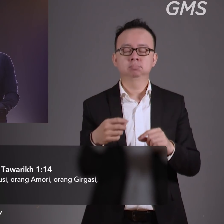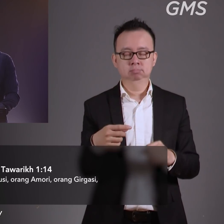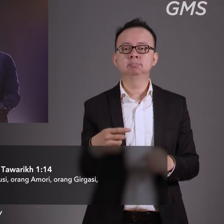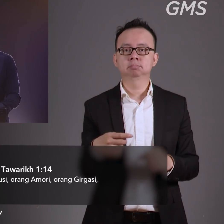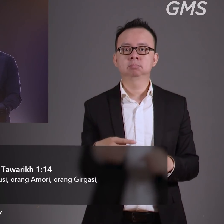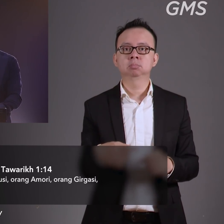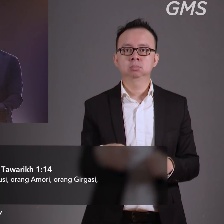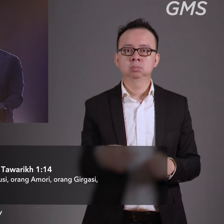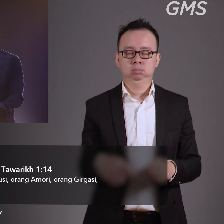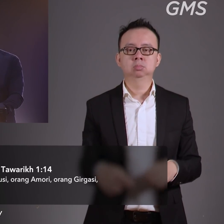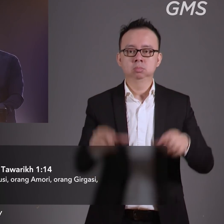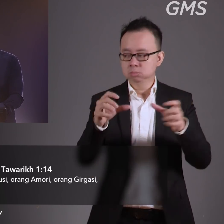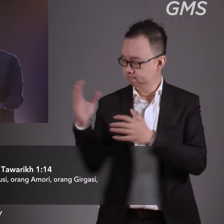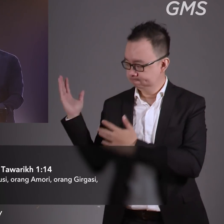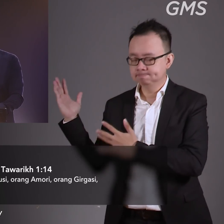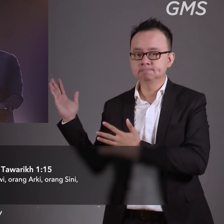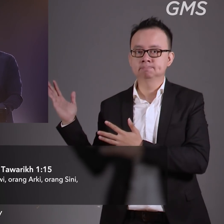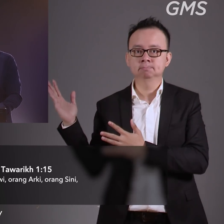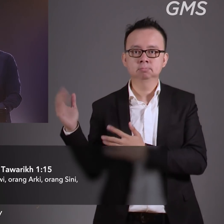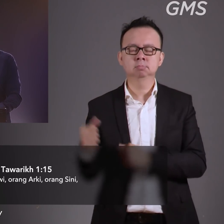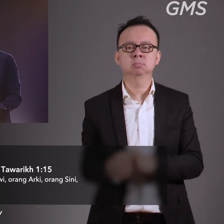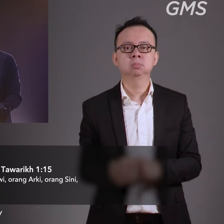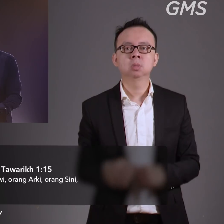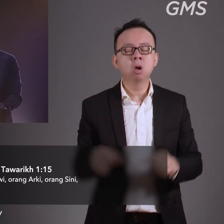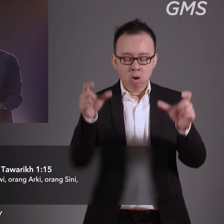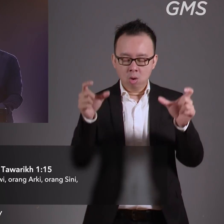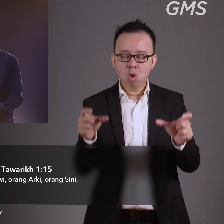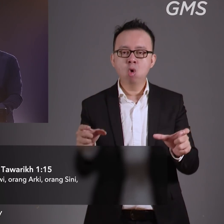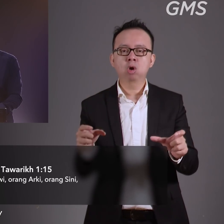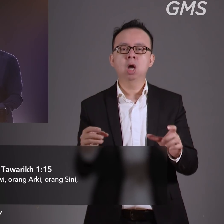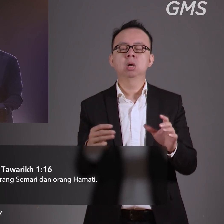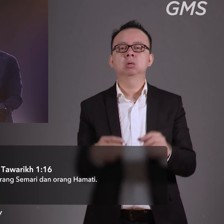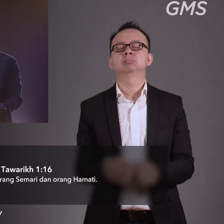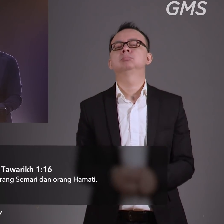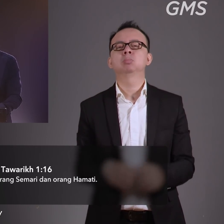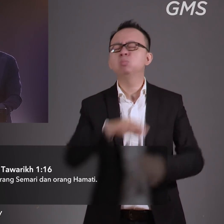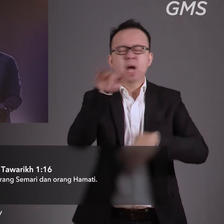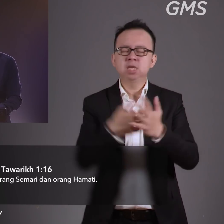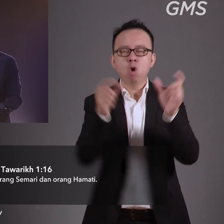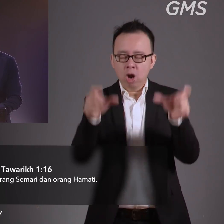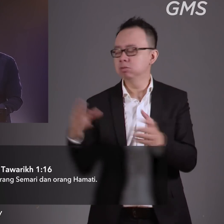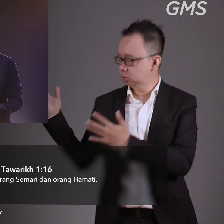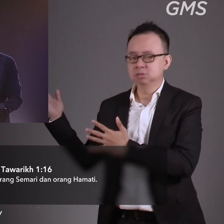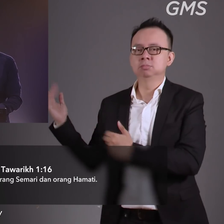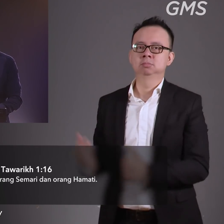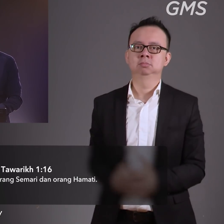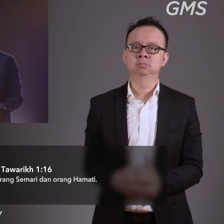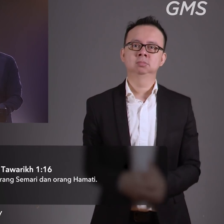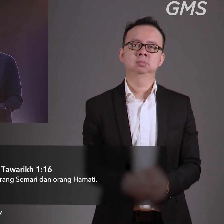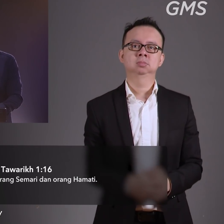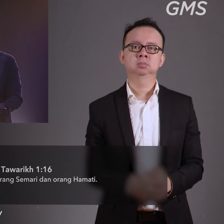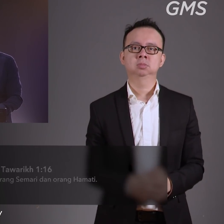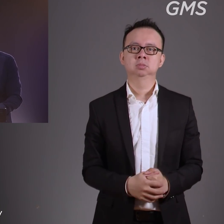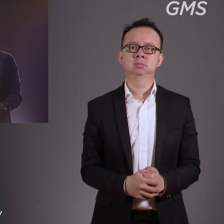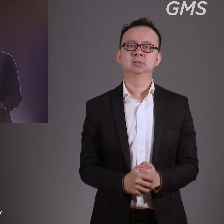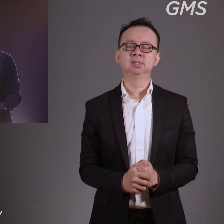Daud. Orang Amori, orang Girgasi, orang Hewi, orang Arki, orang Sini, orang Arwadi, orang Semari, orang Hamati, orang